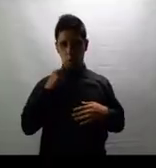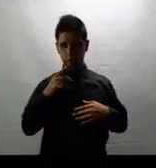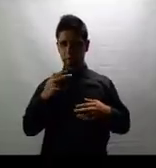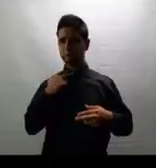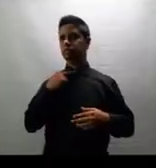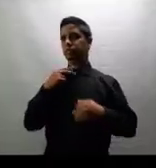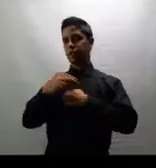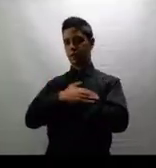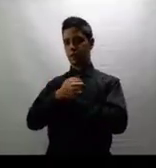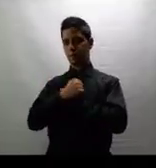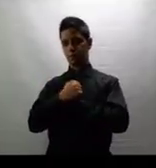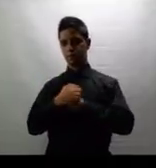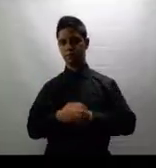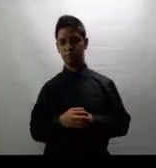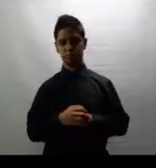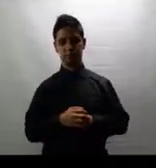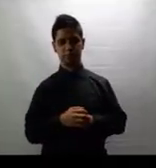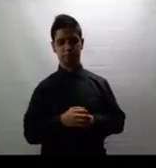pero